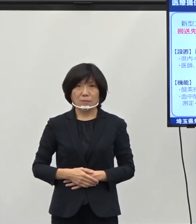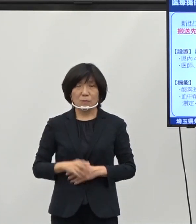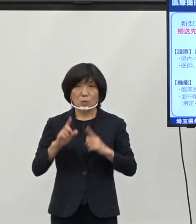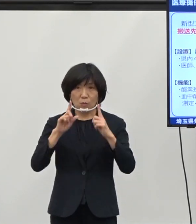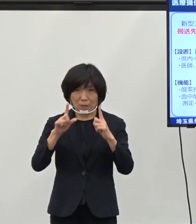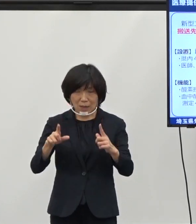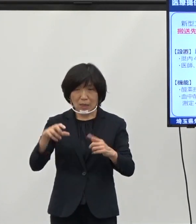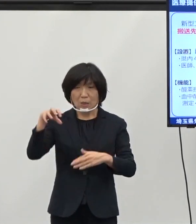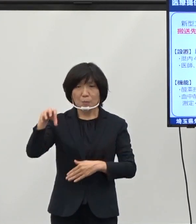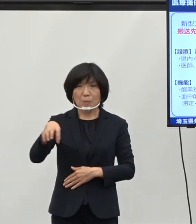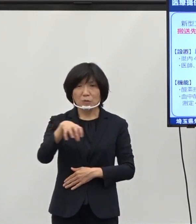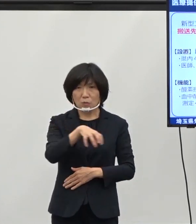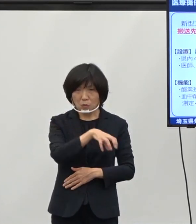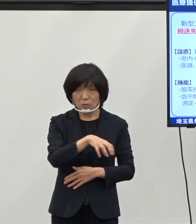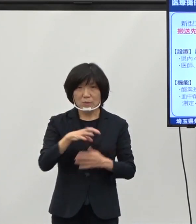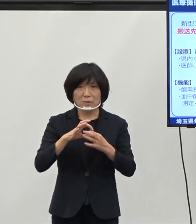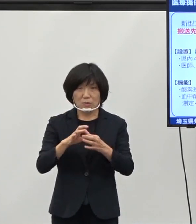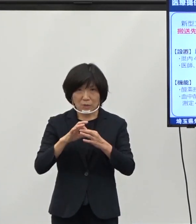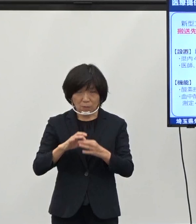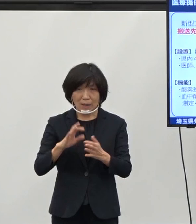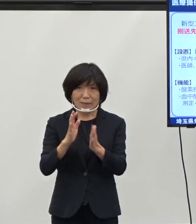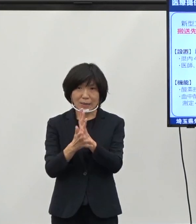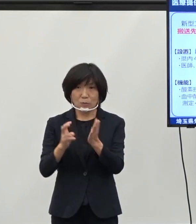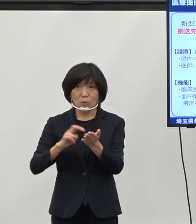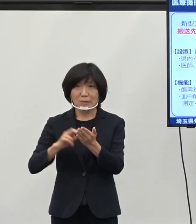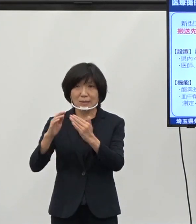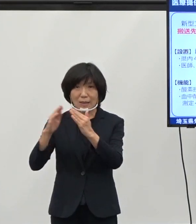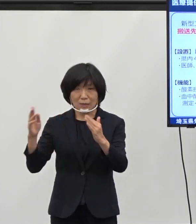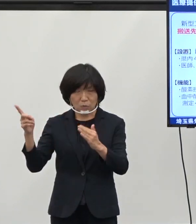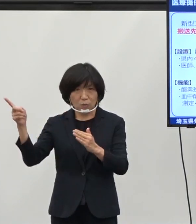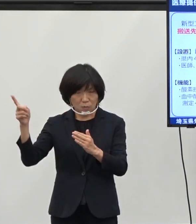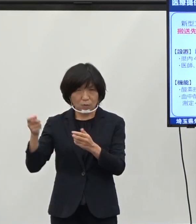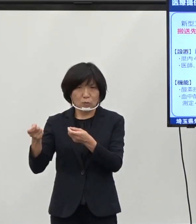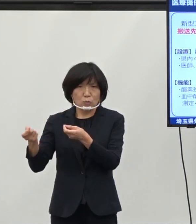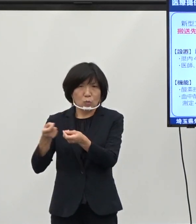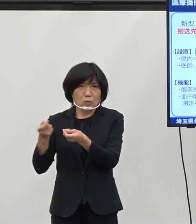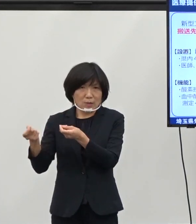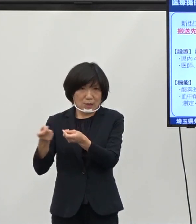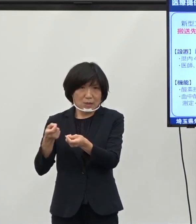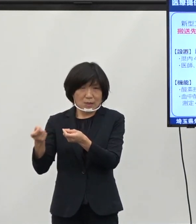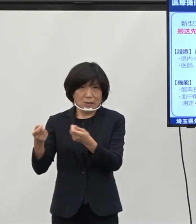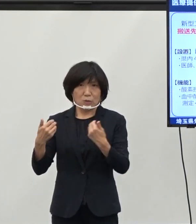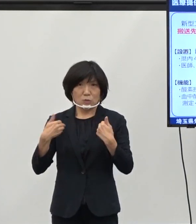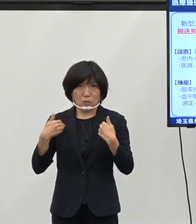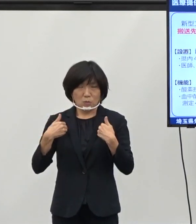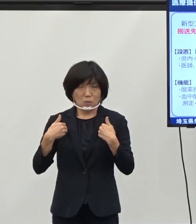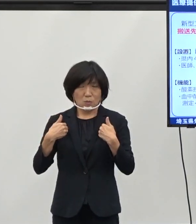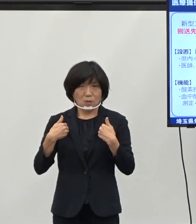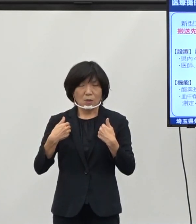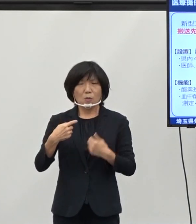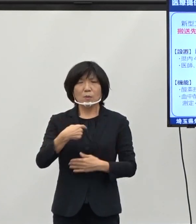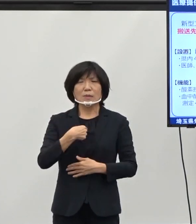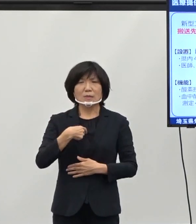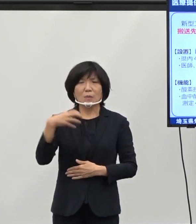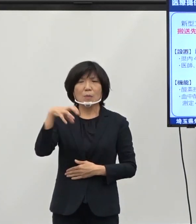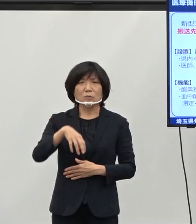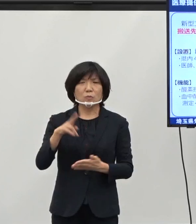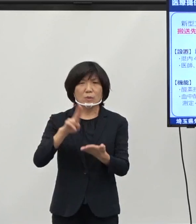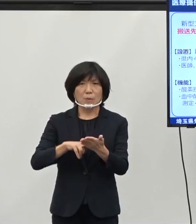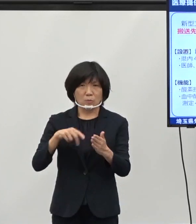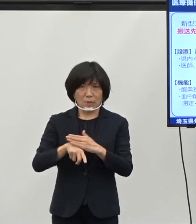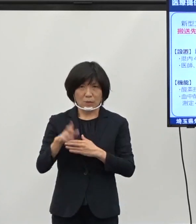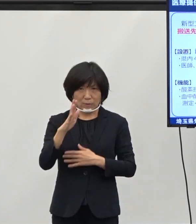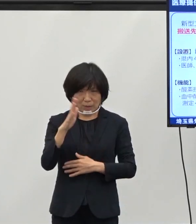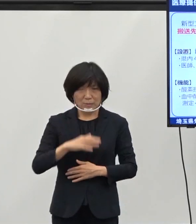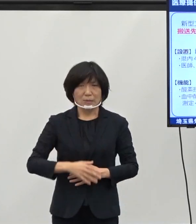については、実は県の医師会との調整が行っていますので、我々が場所を決めて入って話ではございません